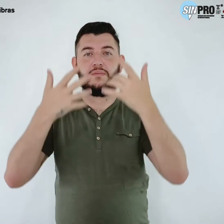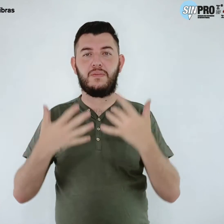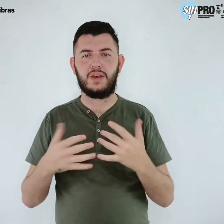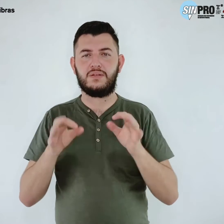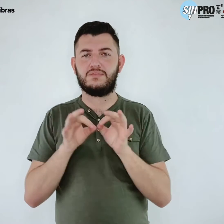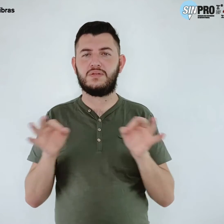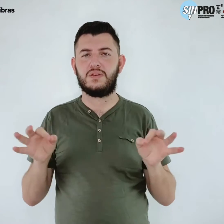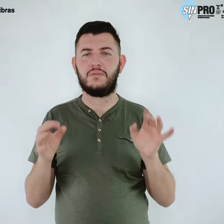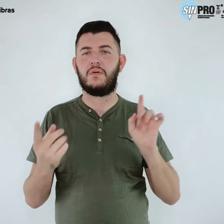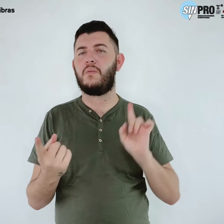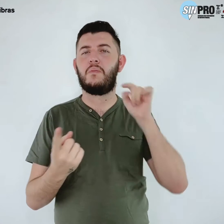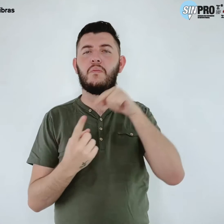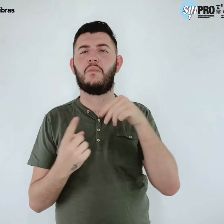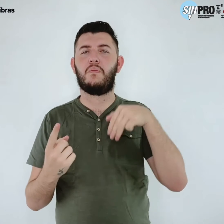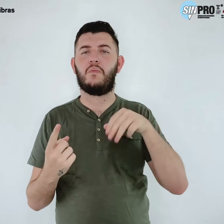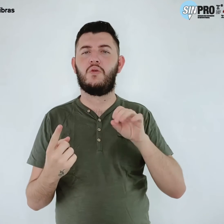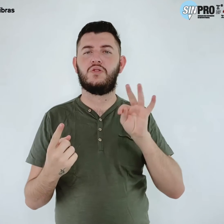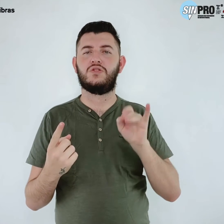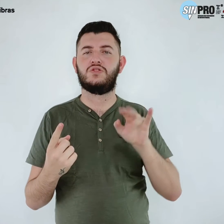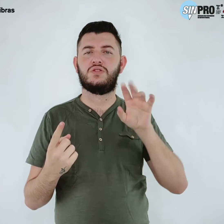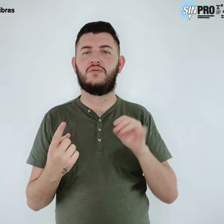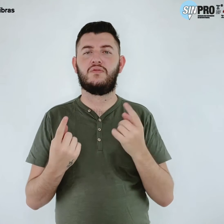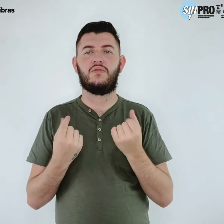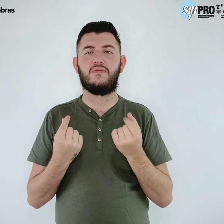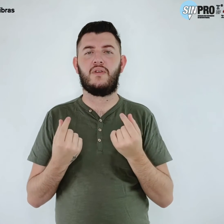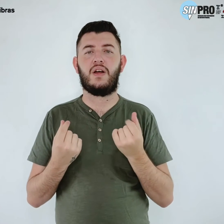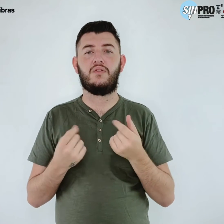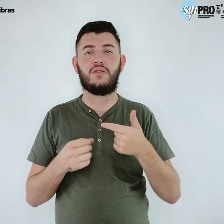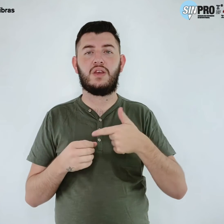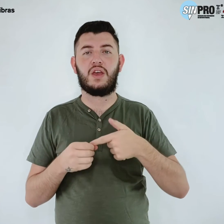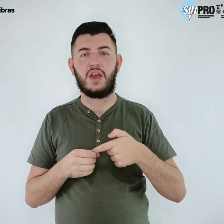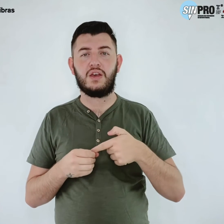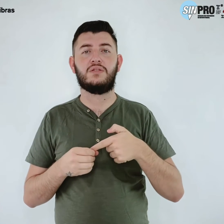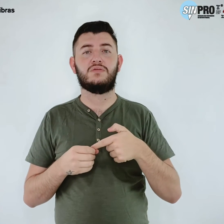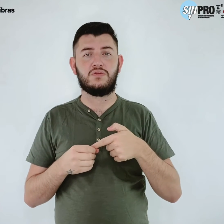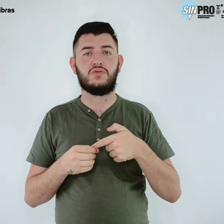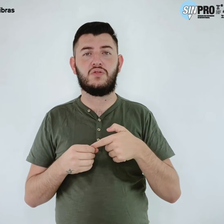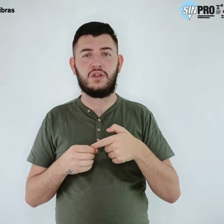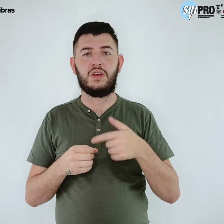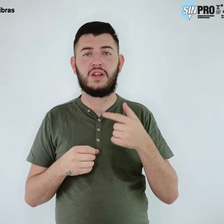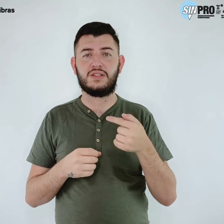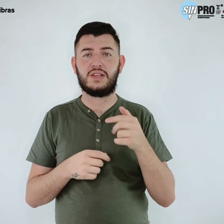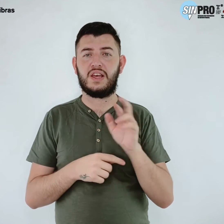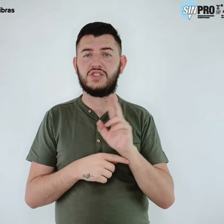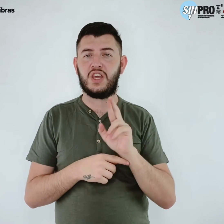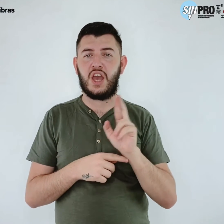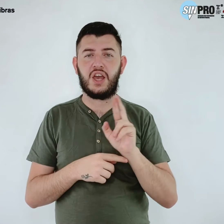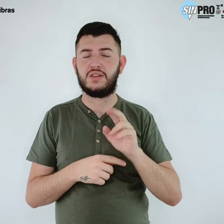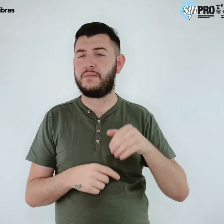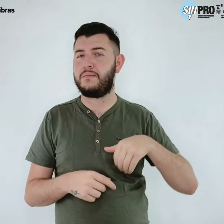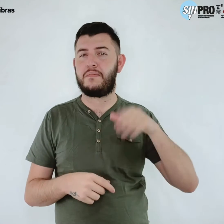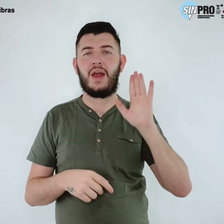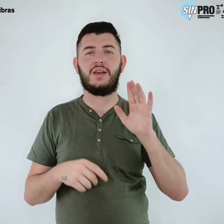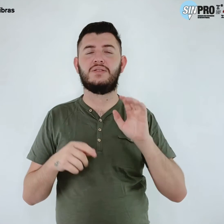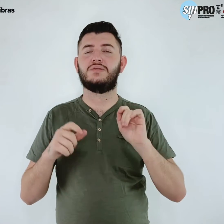explica, com simplicidade, os motivos do preço do litro da gasolina ter ultrapassado R$ 7,00